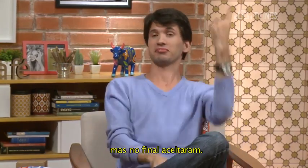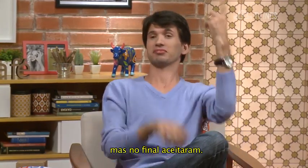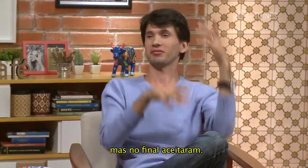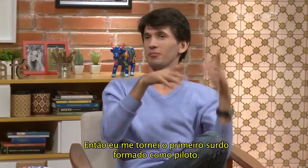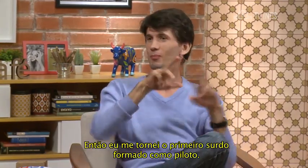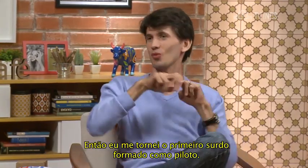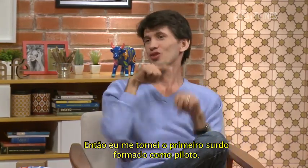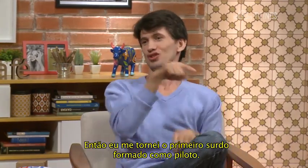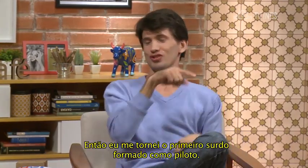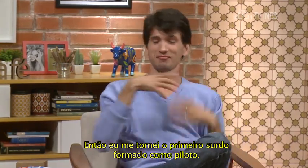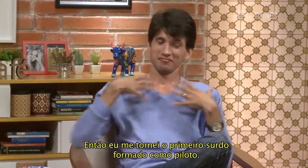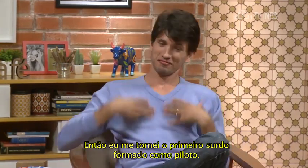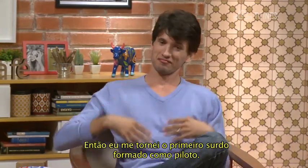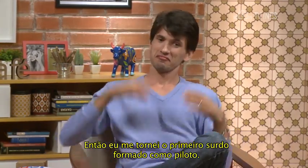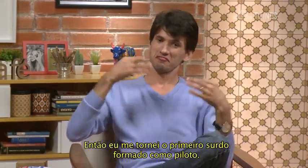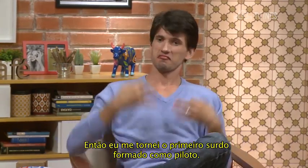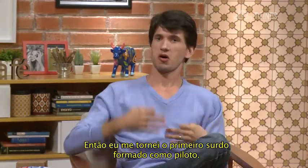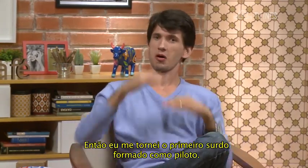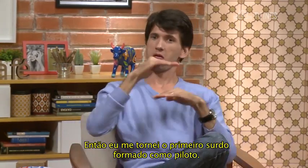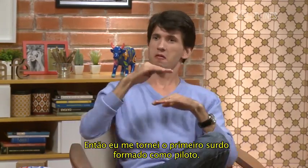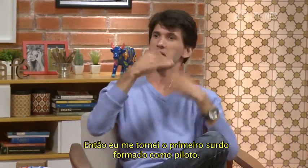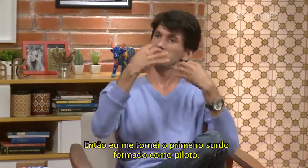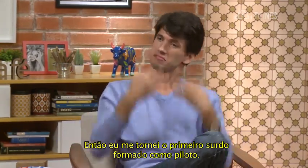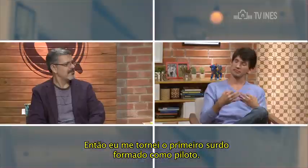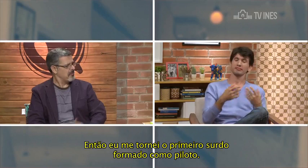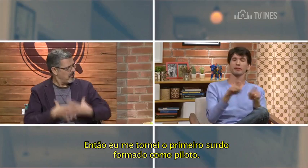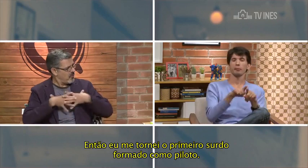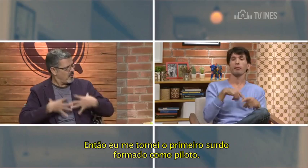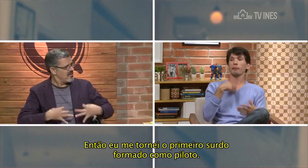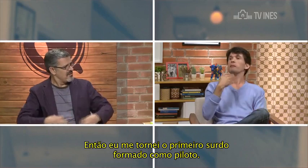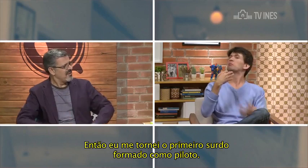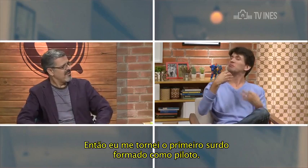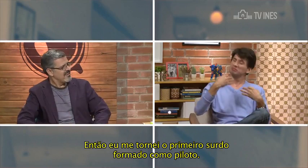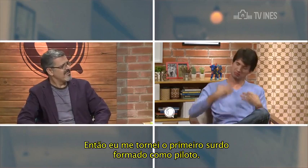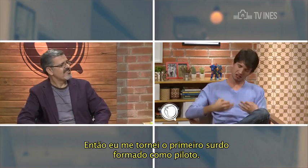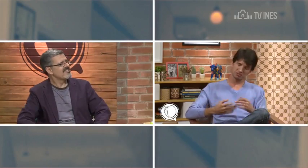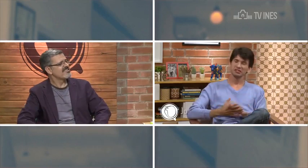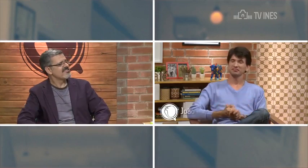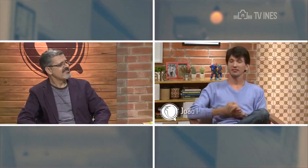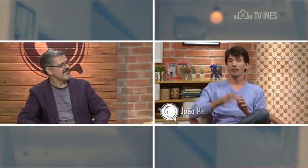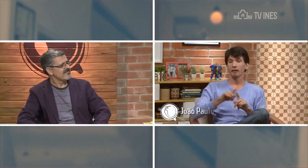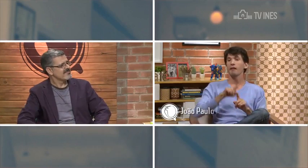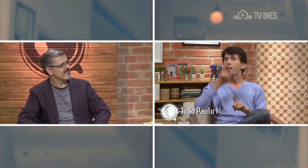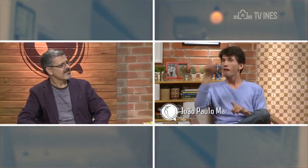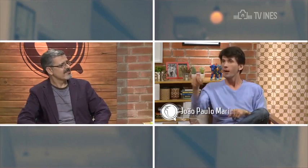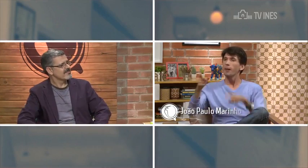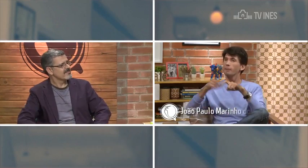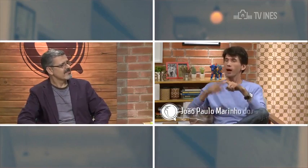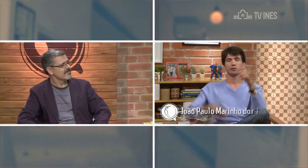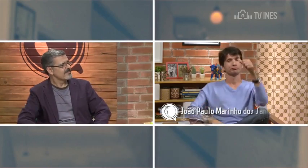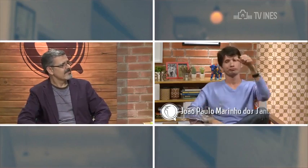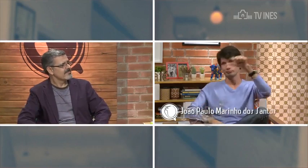então eu me tornei o primeiro surdo formado como piloto formado formado em